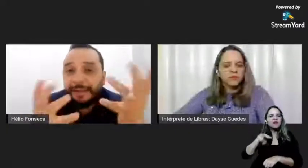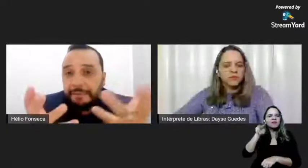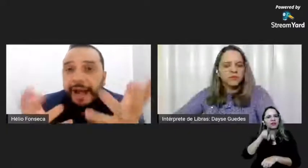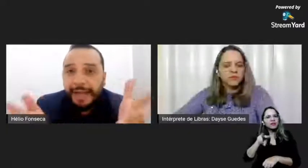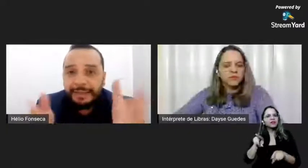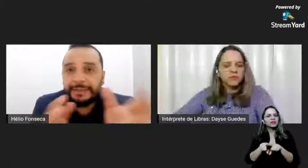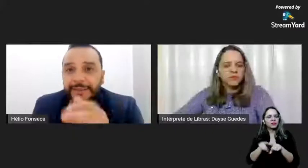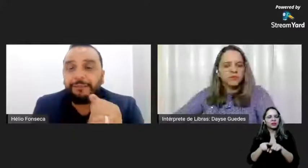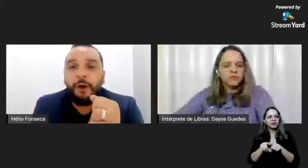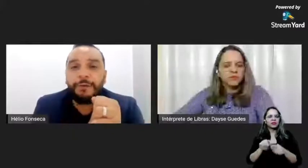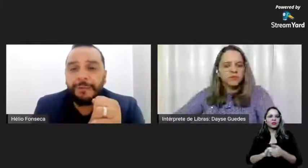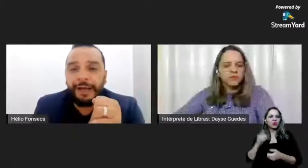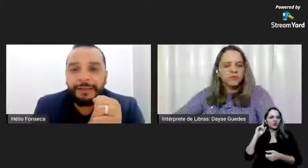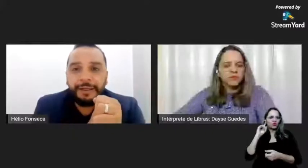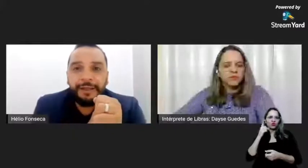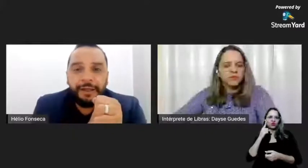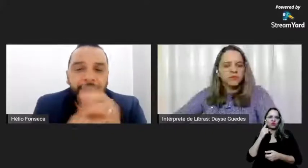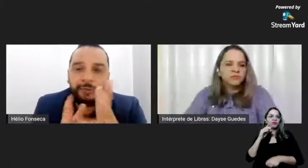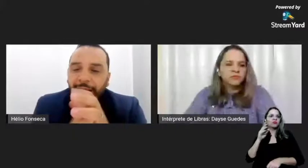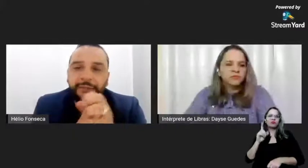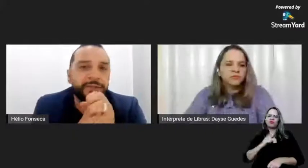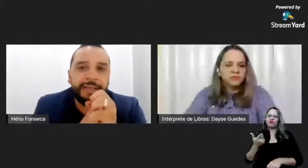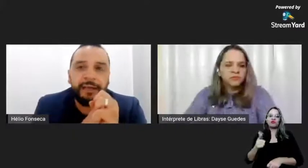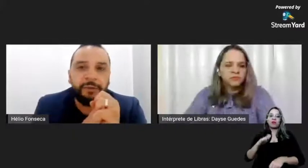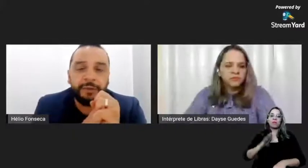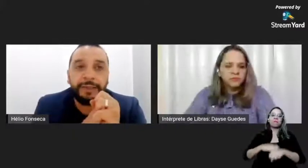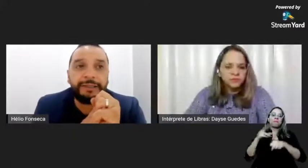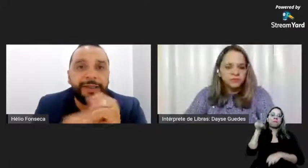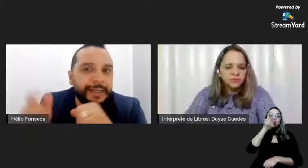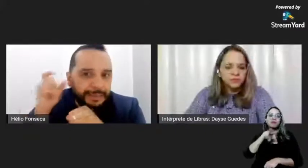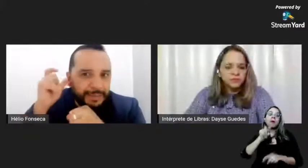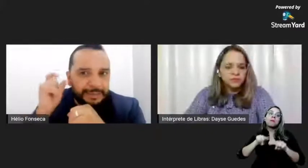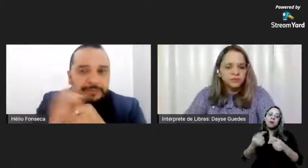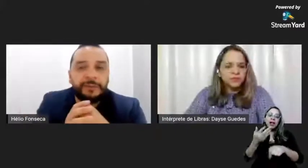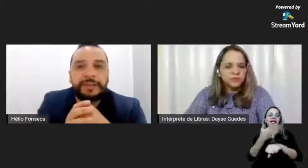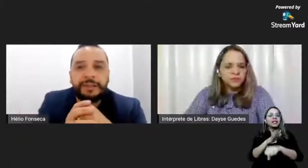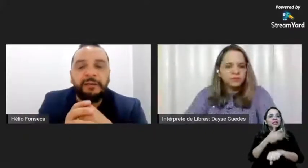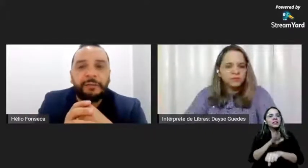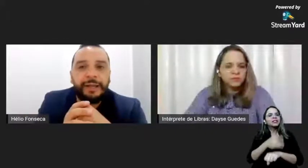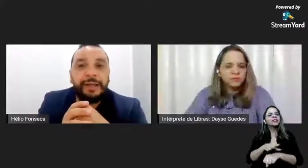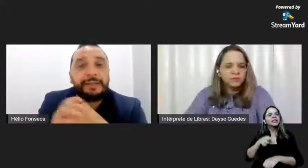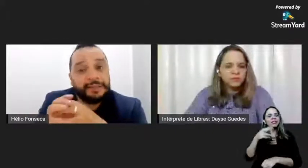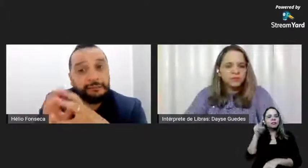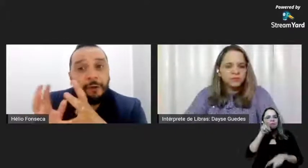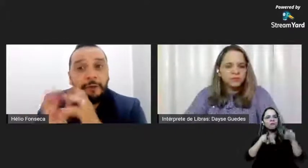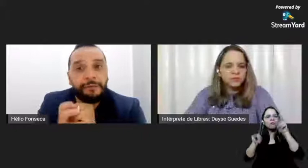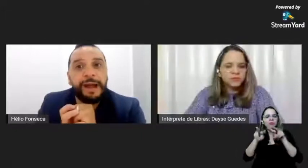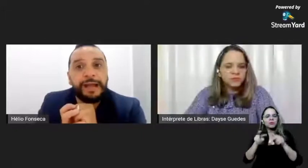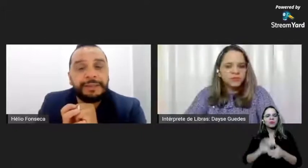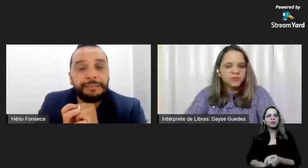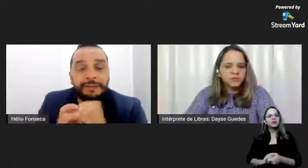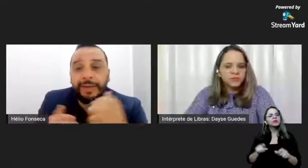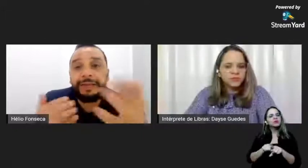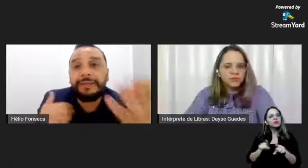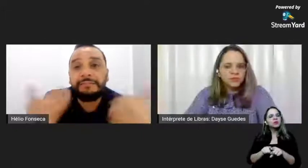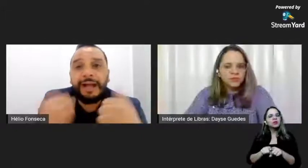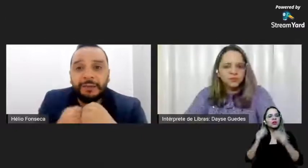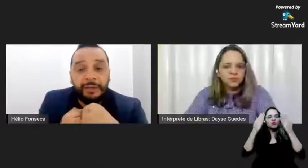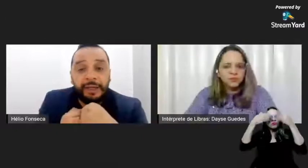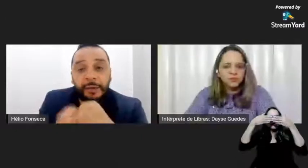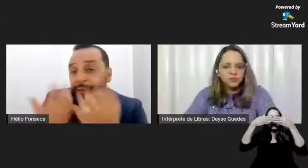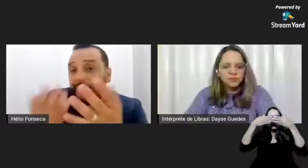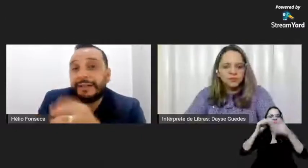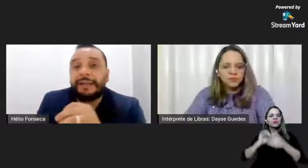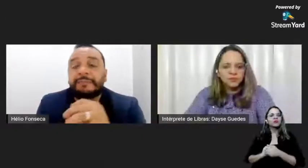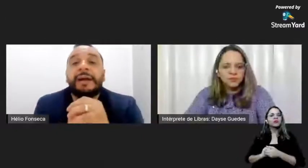Não é que ele tem mais, ele desenvolve mais. No caso do cego, quando ele treina essa questão da audição, ele desenvolve mais. Mas não é que ele tem